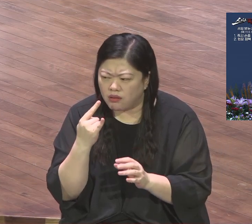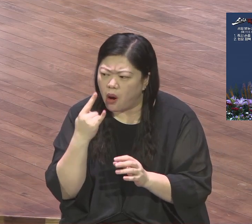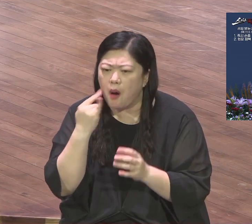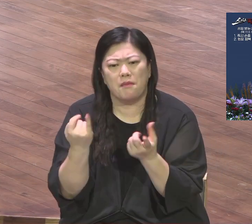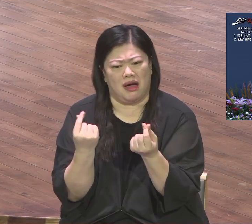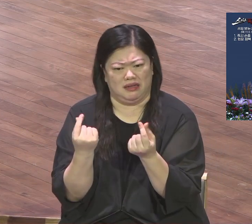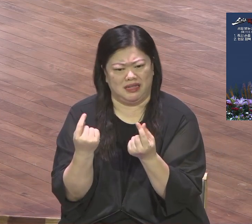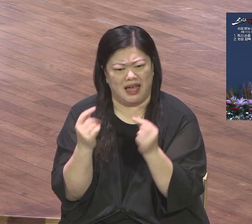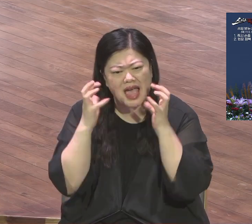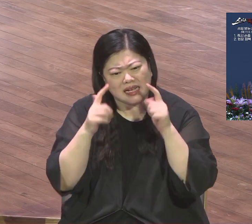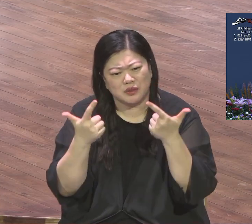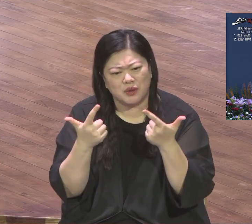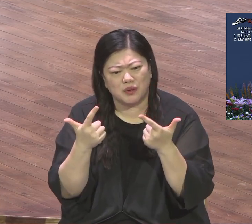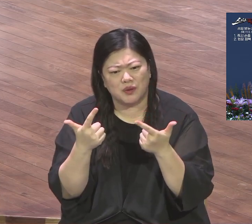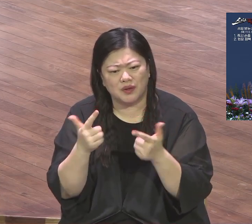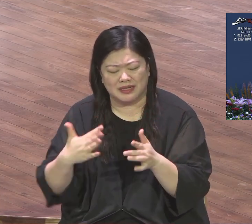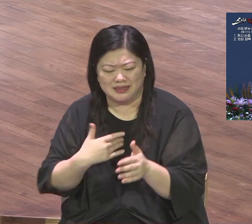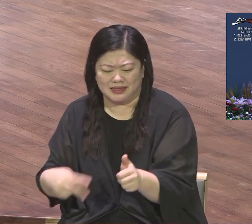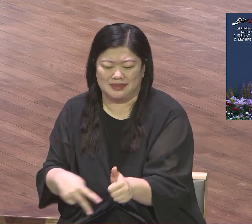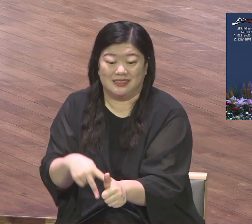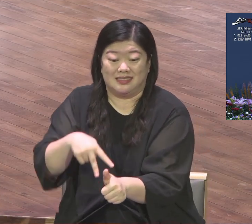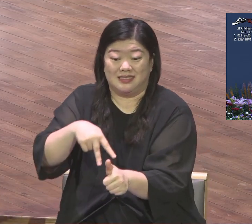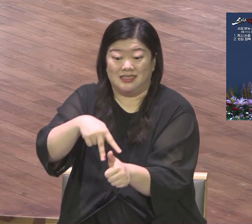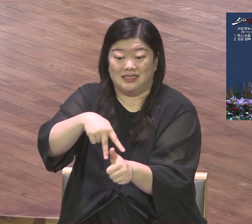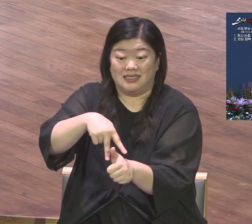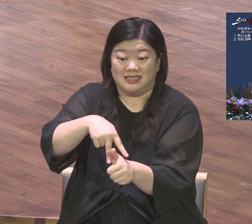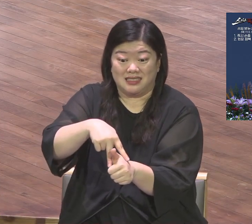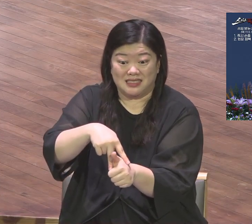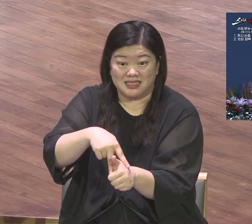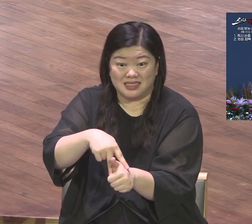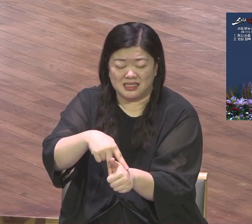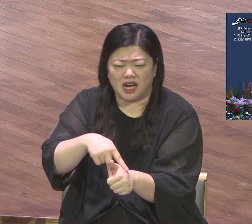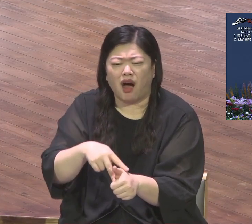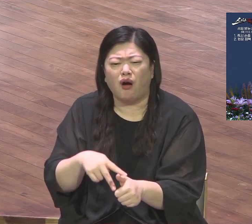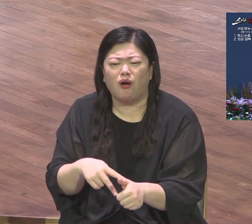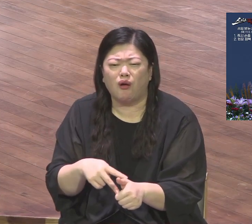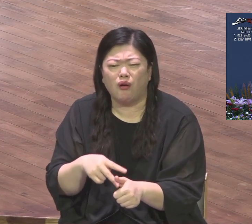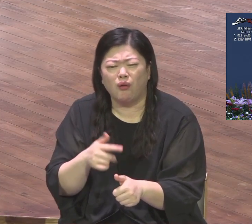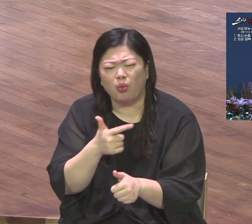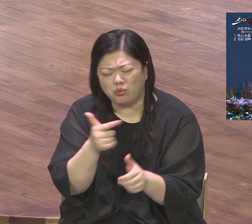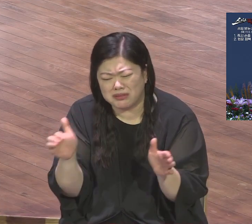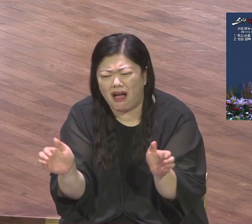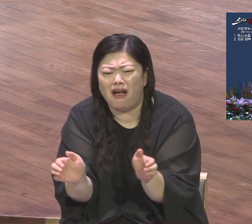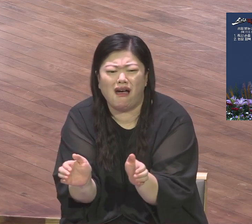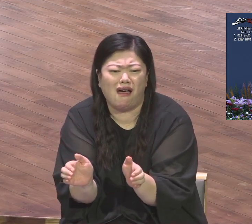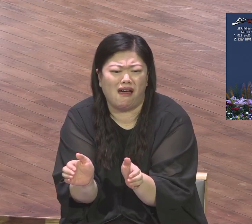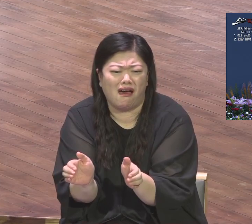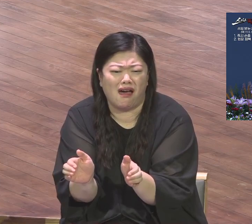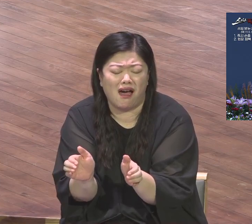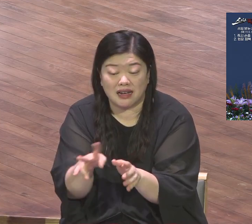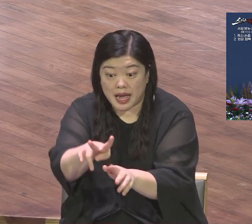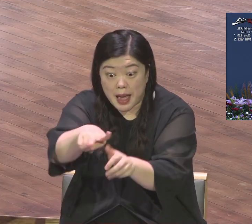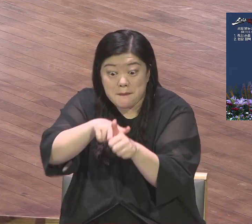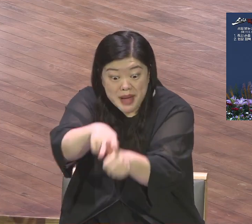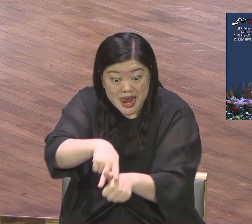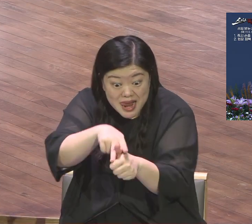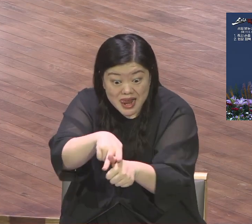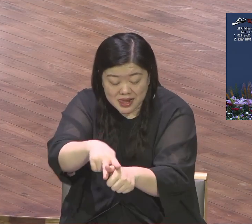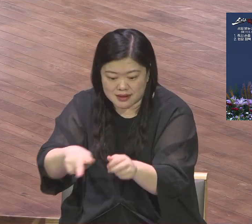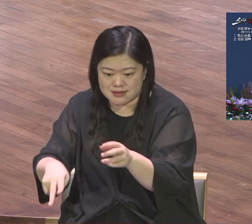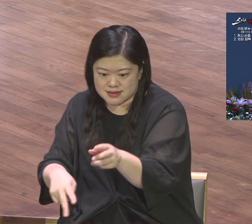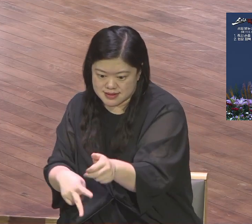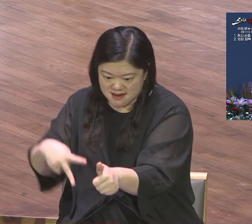낙인데 제가 딱 타려고 보니까 애처로워서 못하겠더라고. 낙이는 작아요.